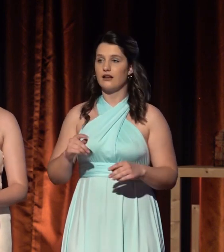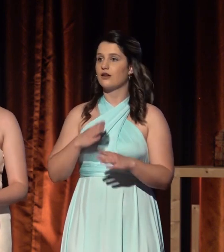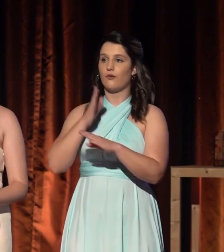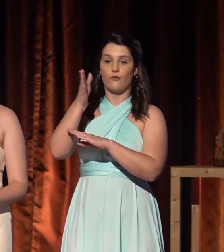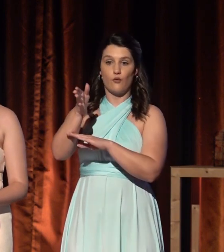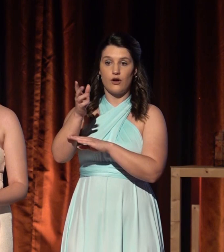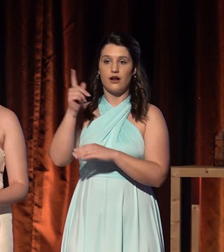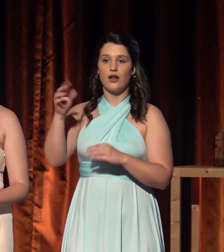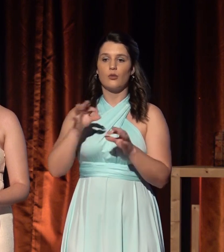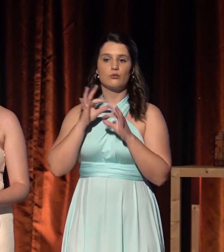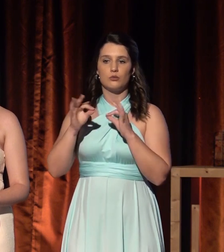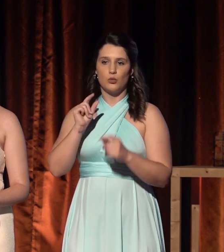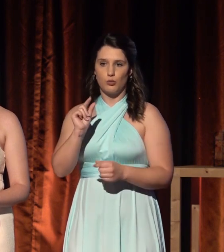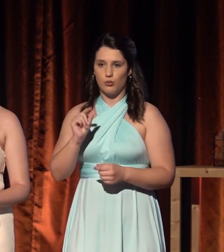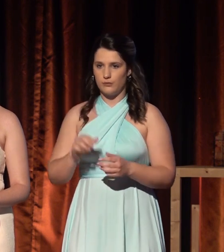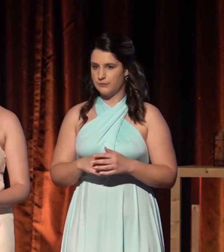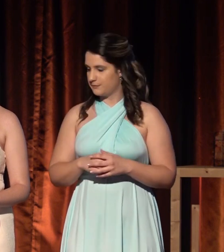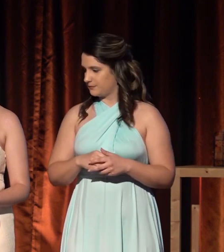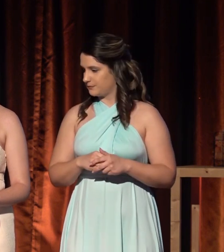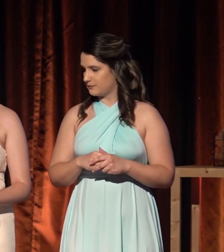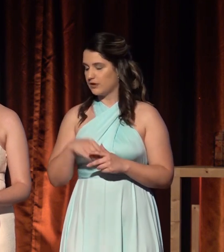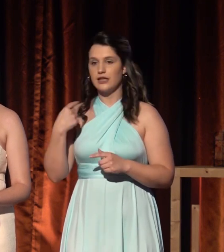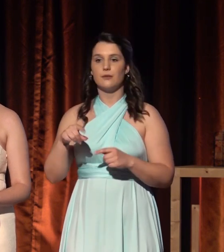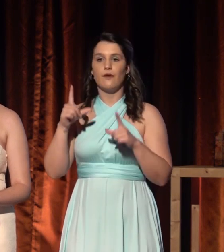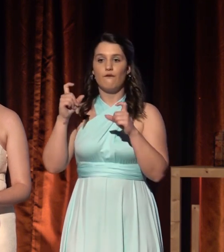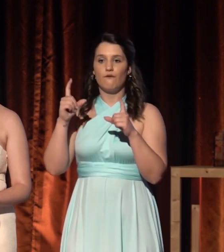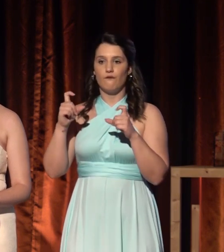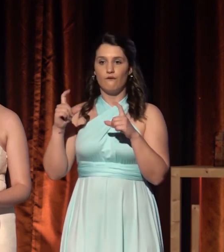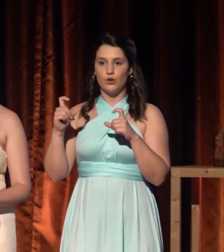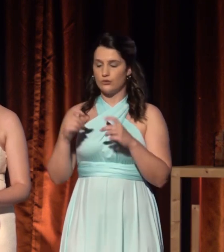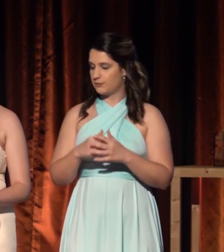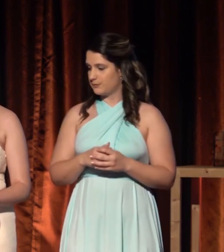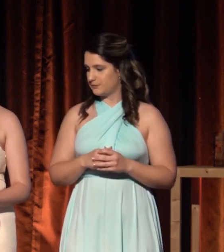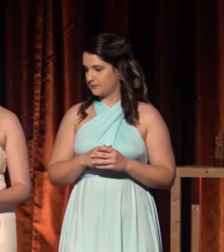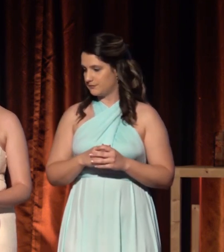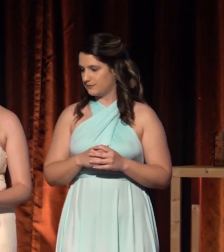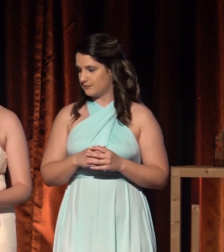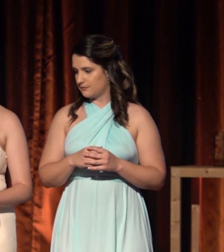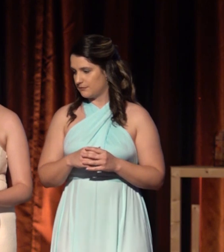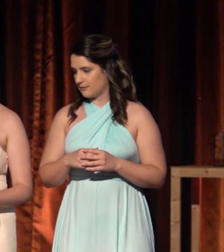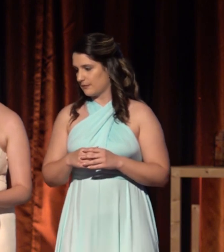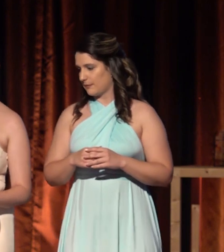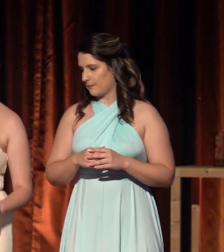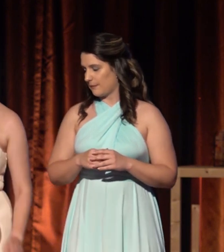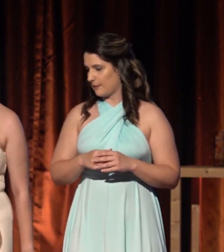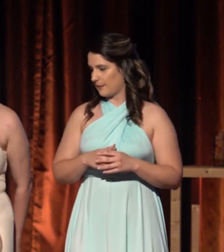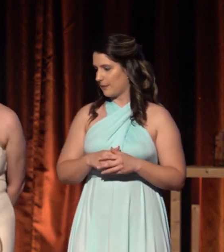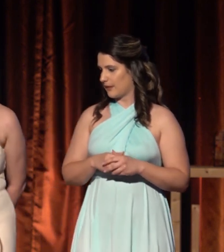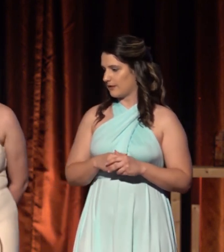de l'auditori. A més, tindreu a la vostra disposició un fotocall per qui vulgui immortalitzar el moment amb familiars, amics i